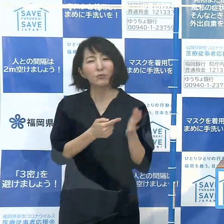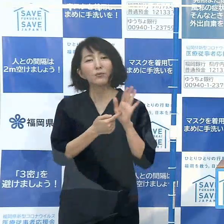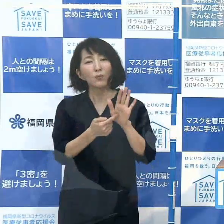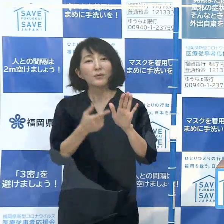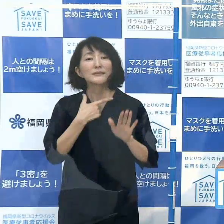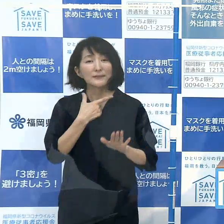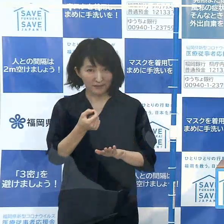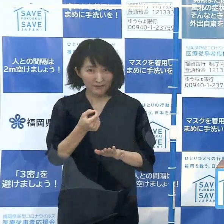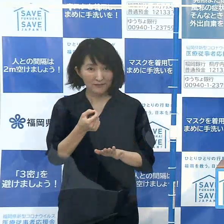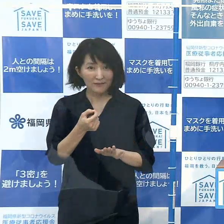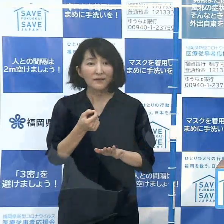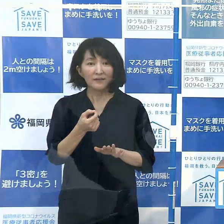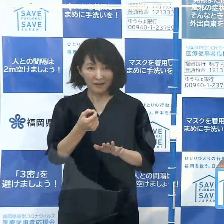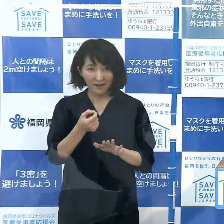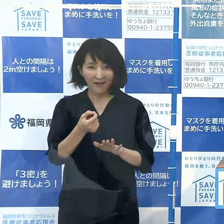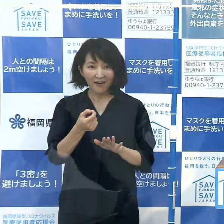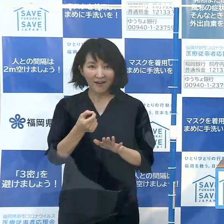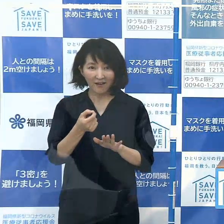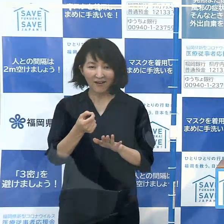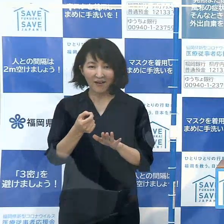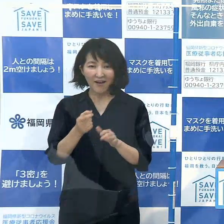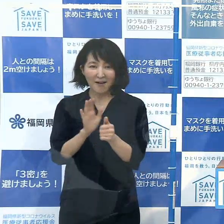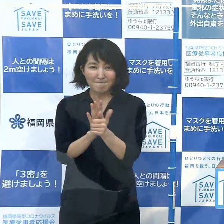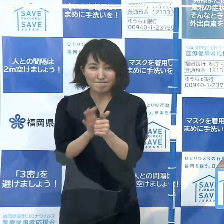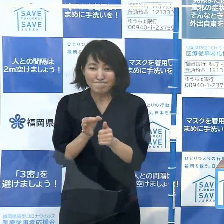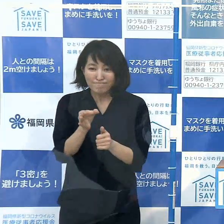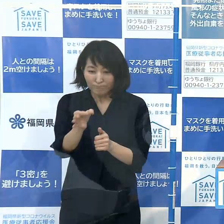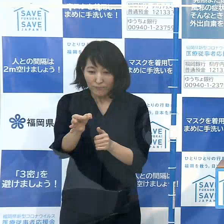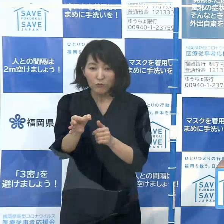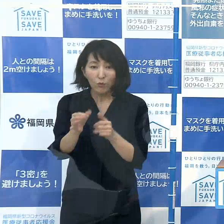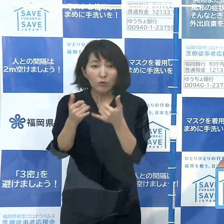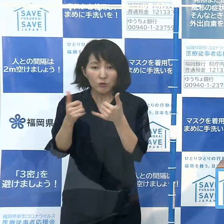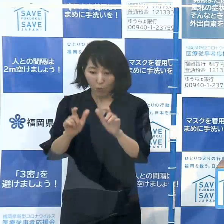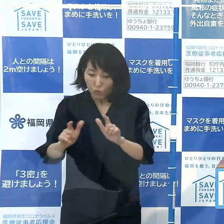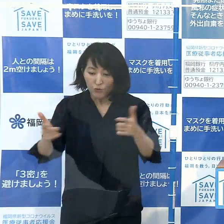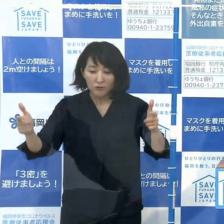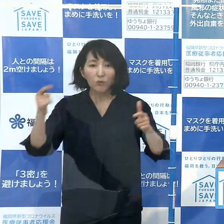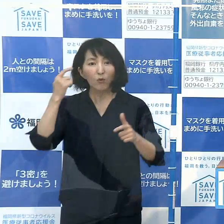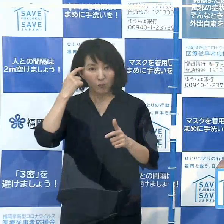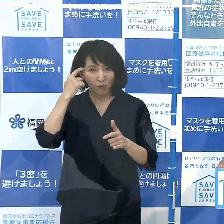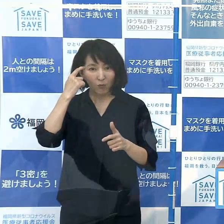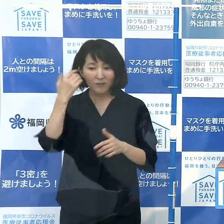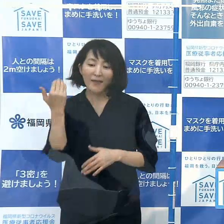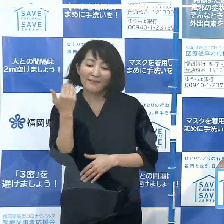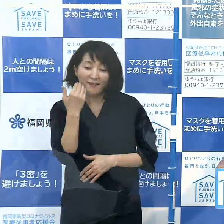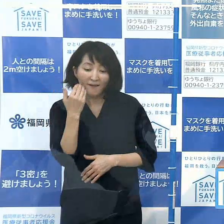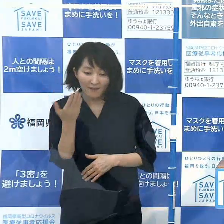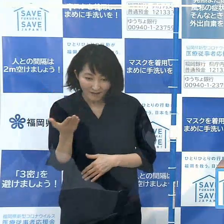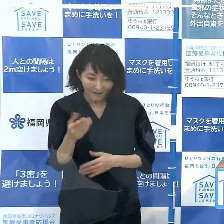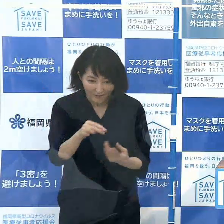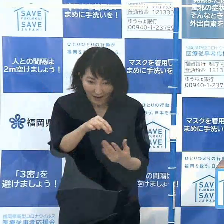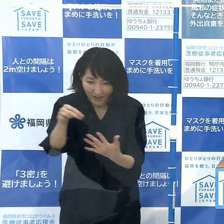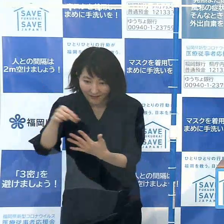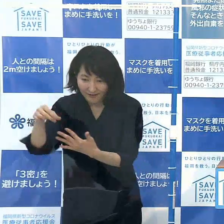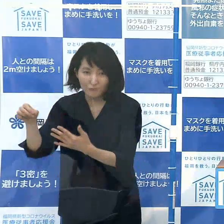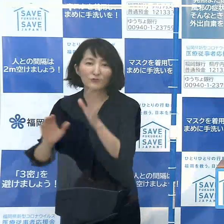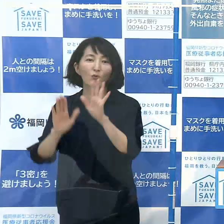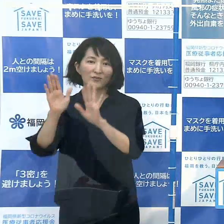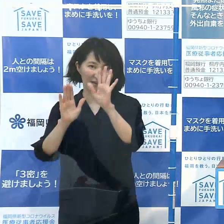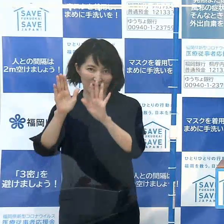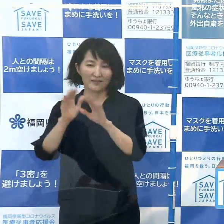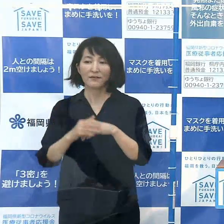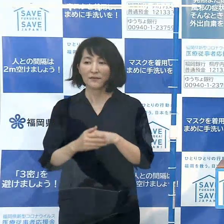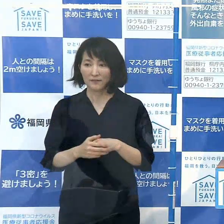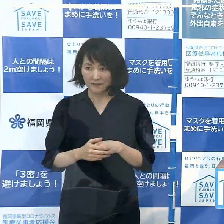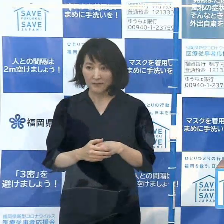数も広がると思うんですね。でその辺を今リストアップとかそういった作業をしているところであります。 その検証に関